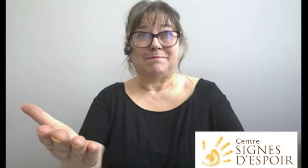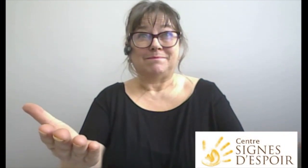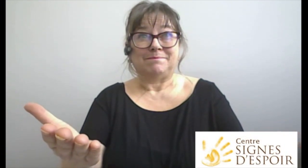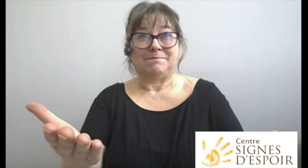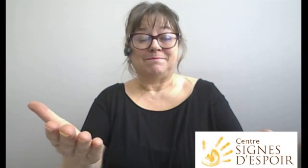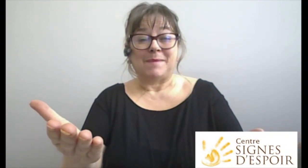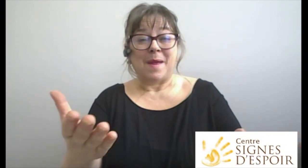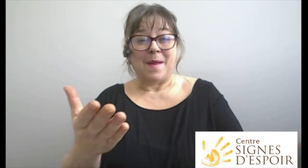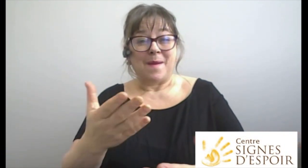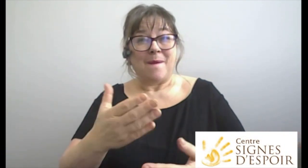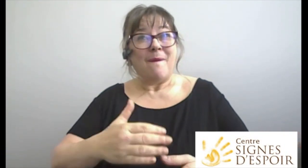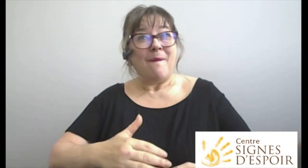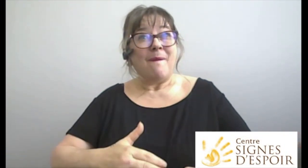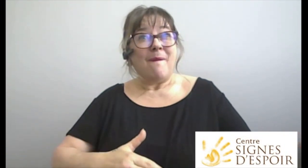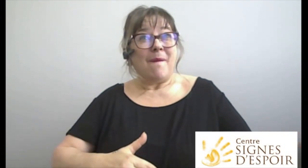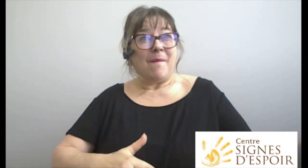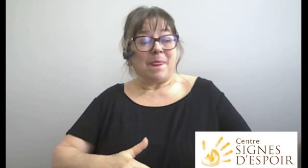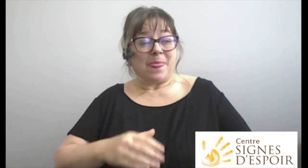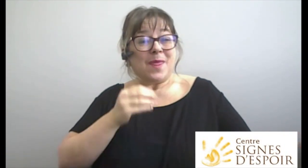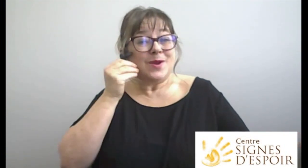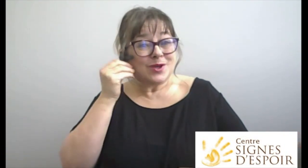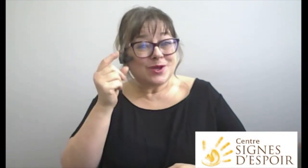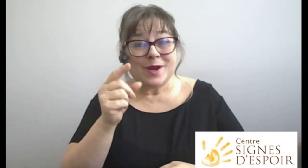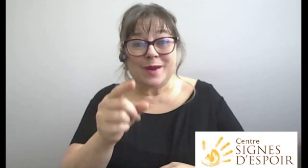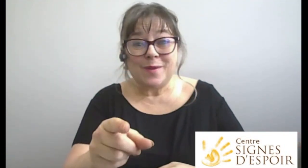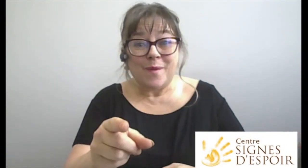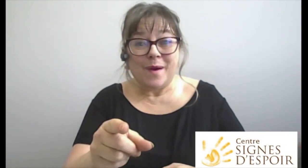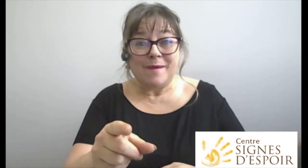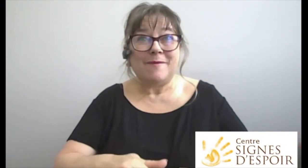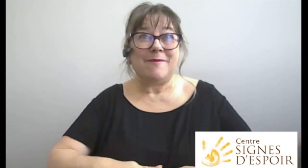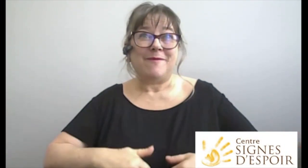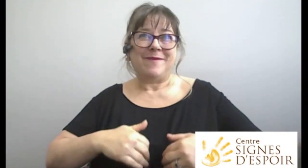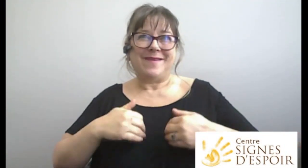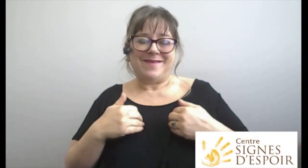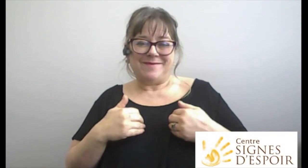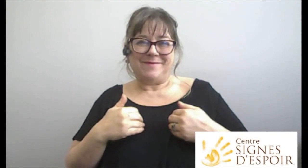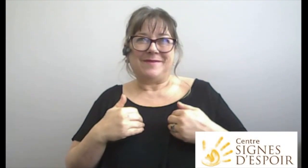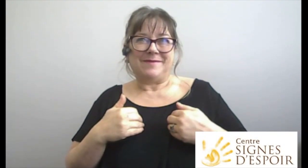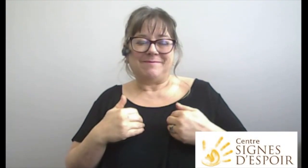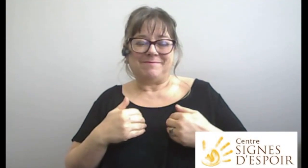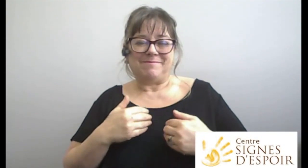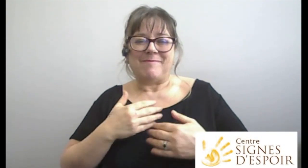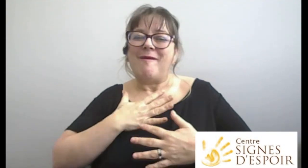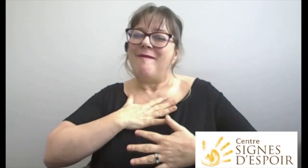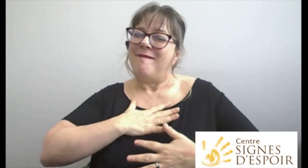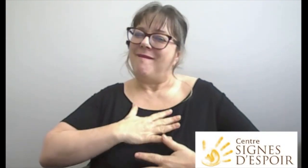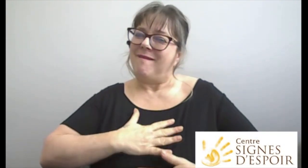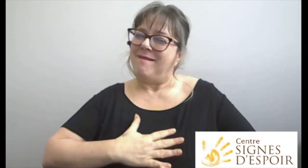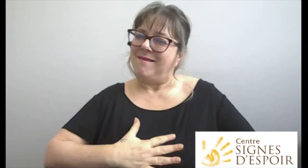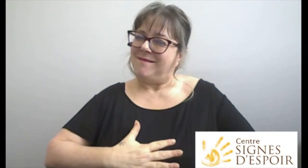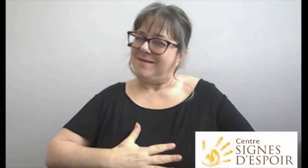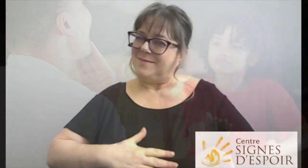vidéoclip dans lequel nous vous apprenons quelques mots-clés de la chanson que vous pourrez ensuite apprendre aux enfants.